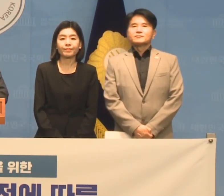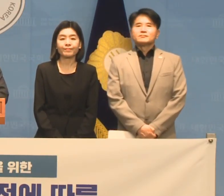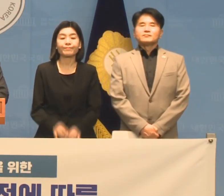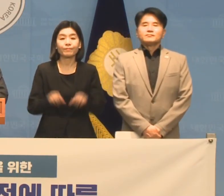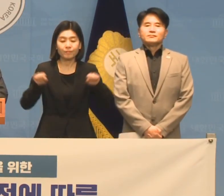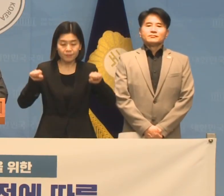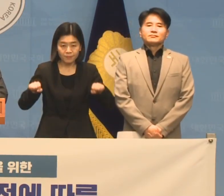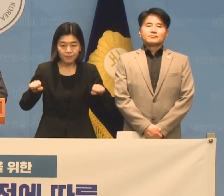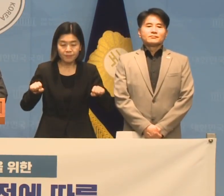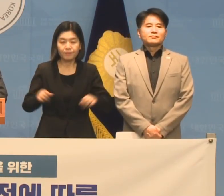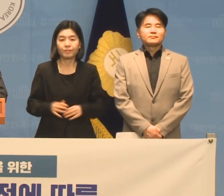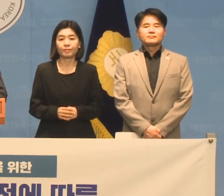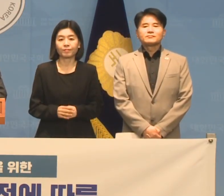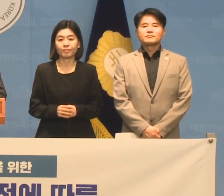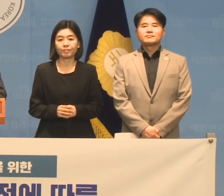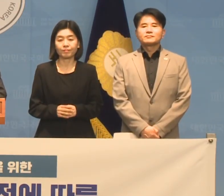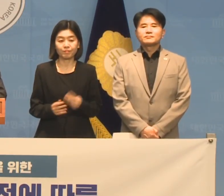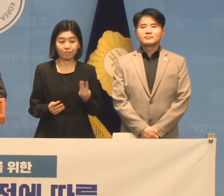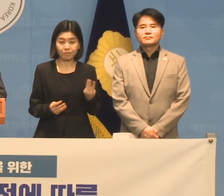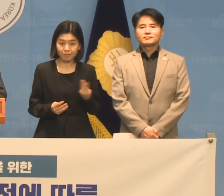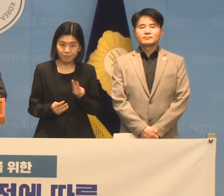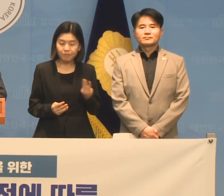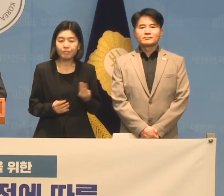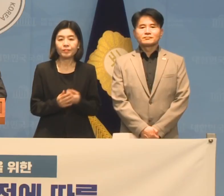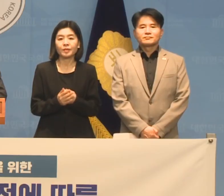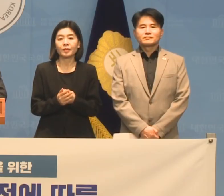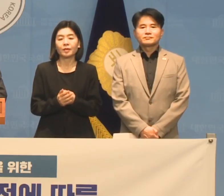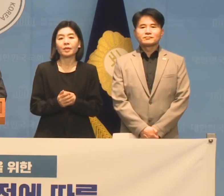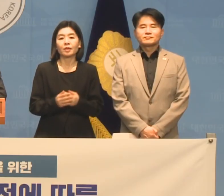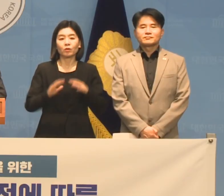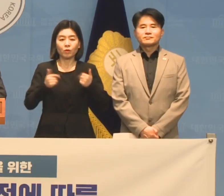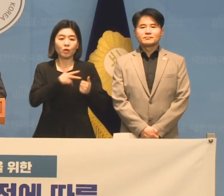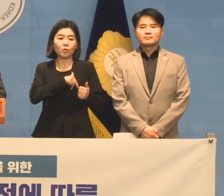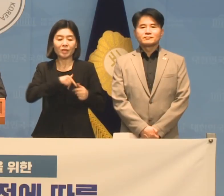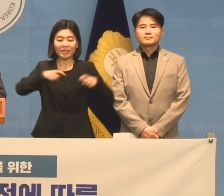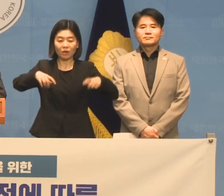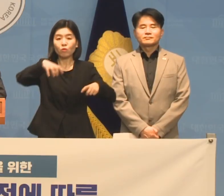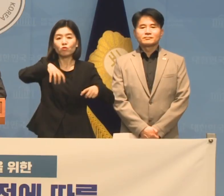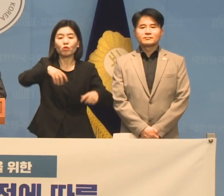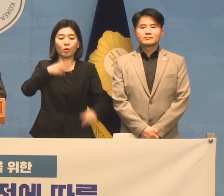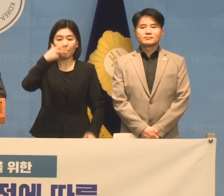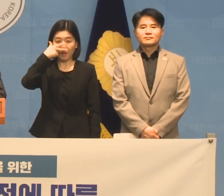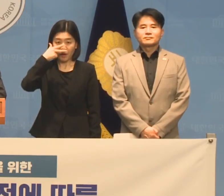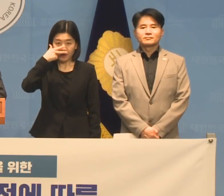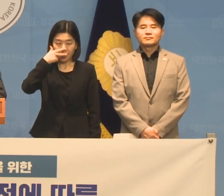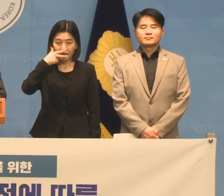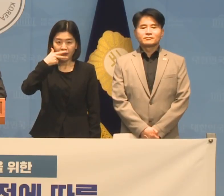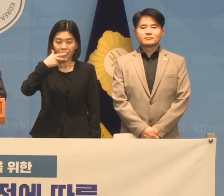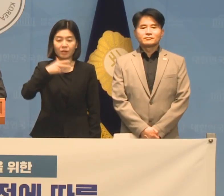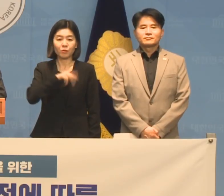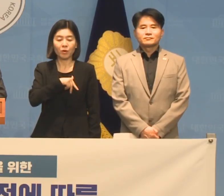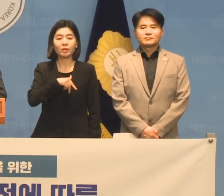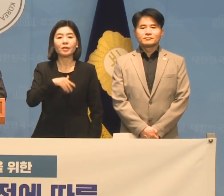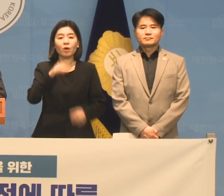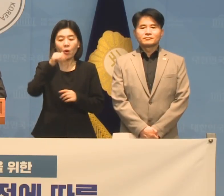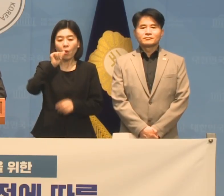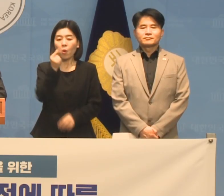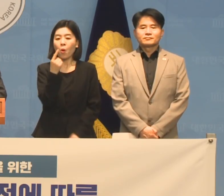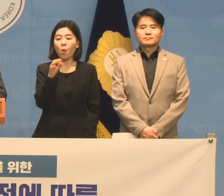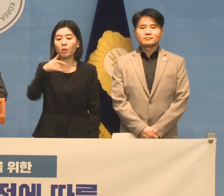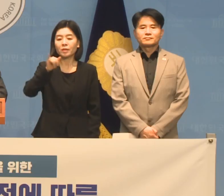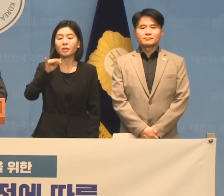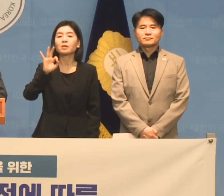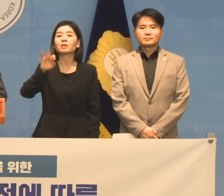네, 안녕하세요. 저희는 평택을 지역구로 두고 있는 홍기원, 또 이병진,